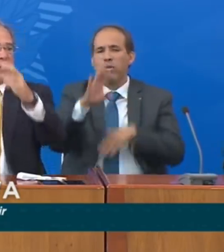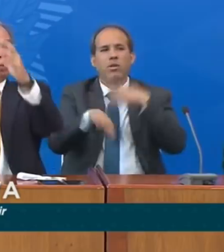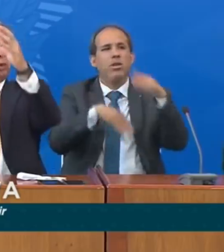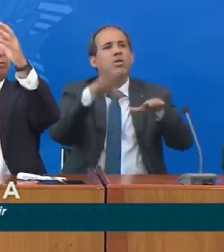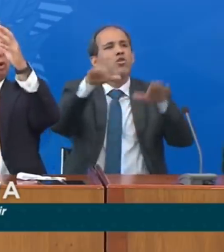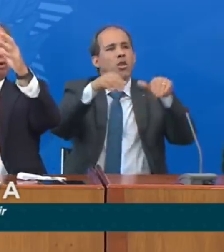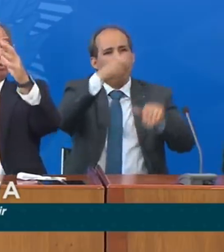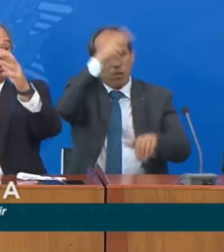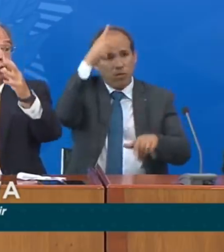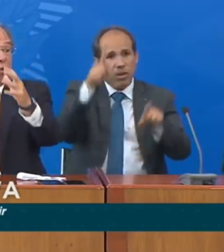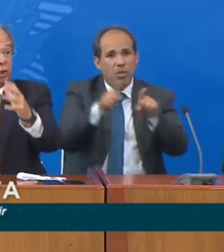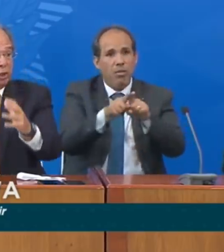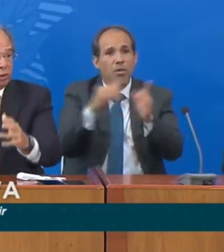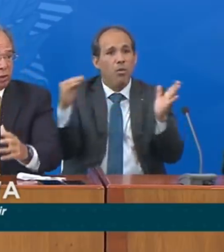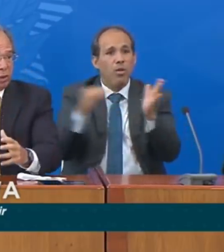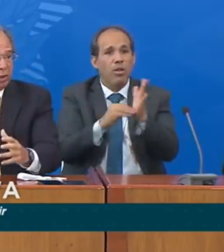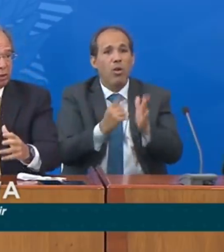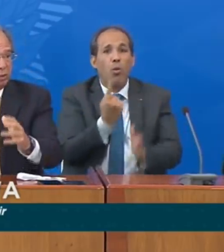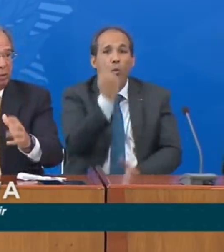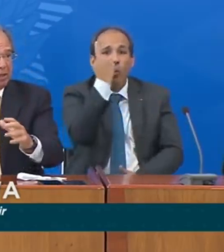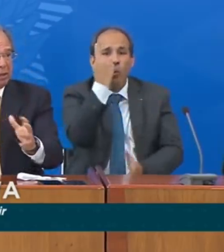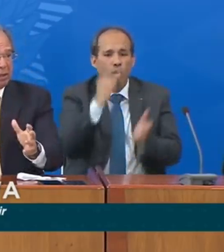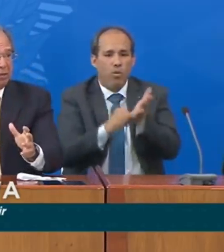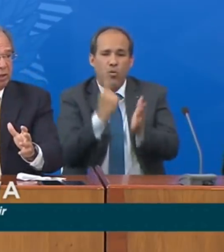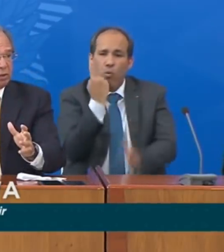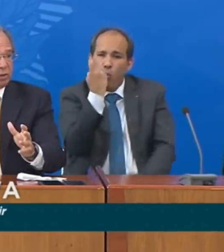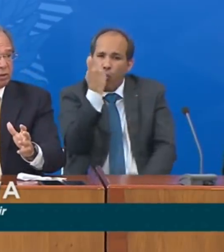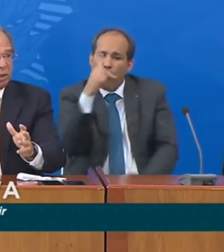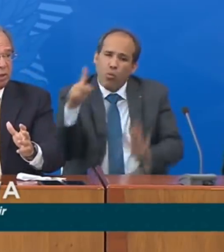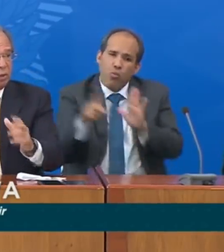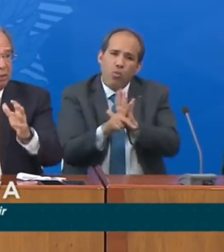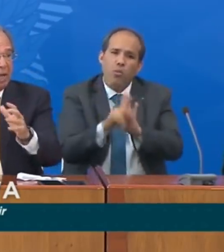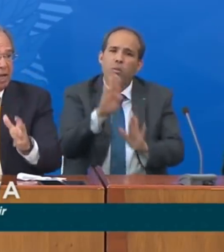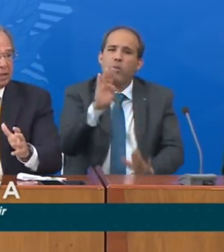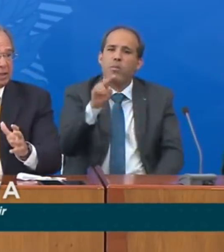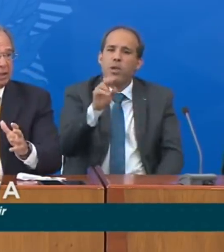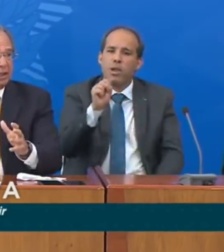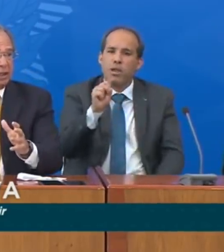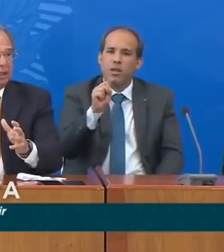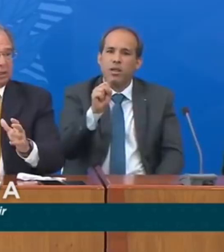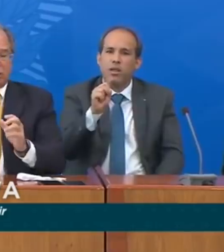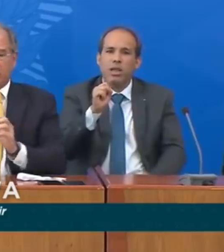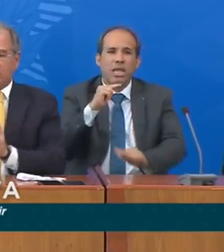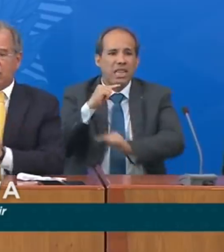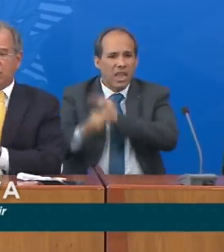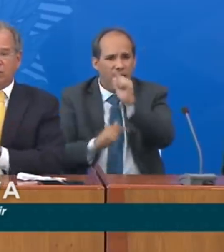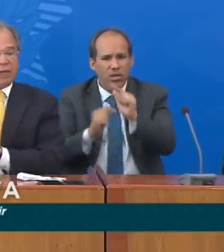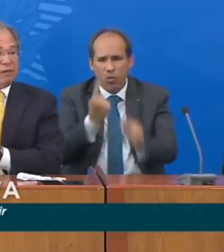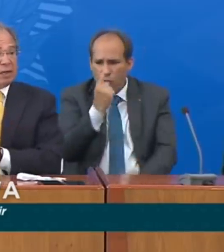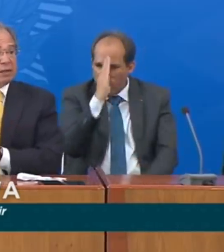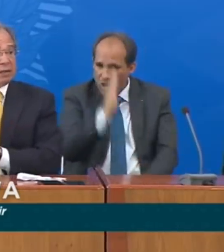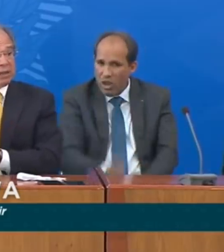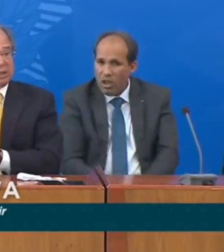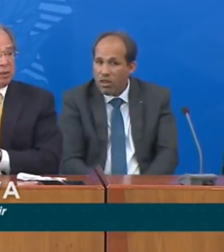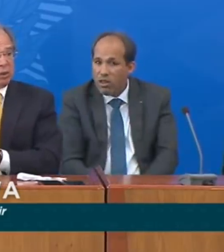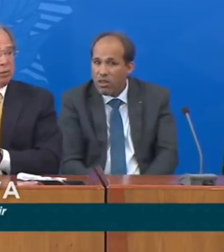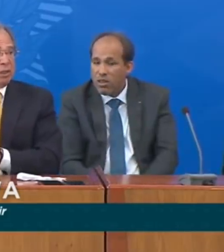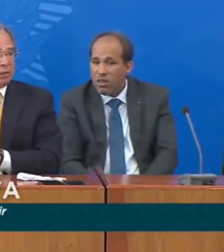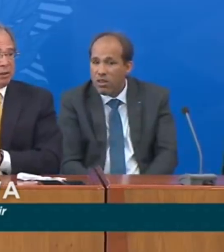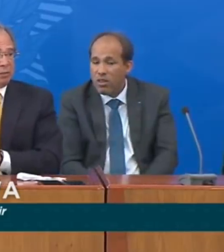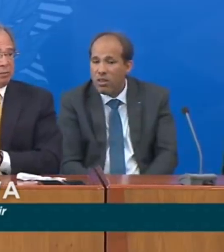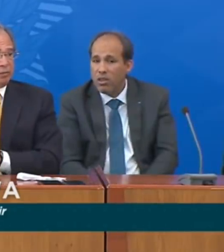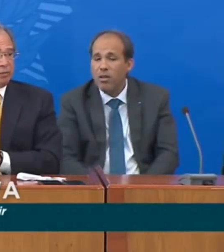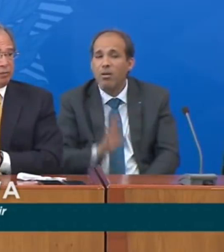e fazemos um imposto único sobre bens e serviços, o IBS. Então, só que isso vai levar 6 a